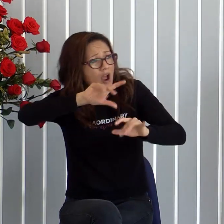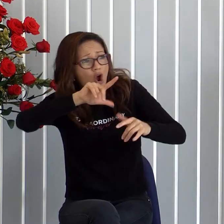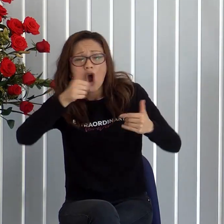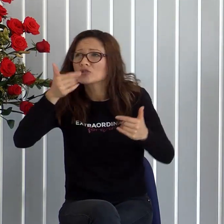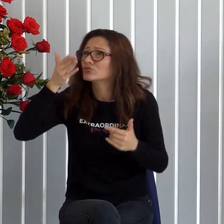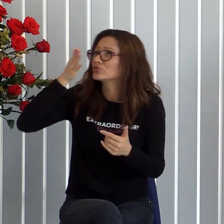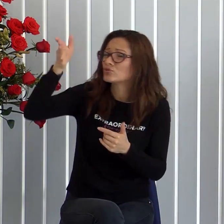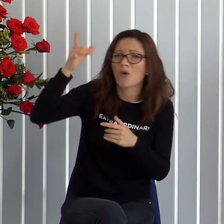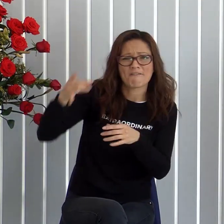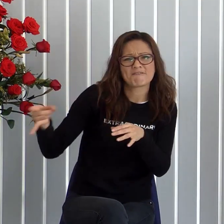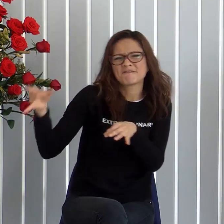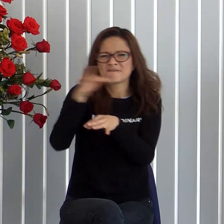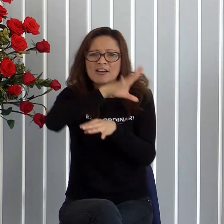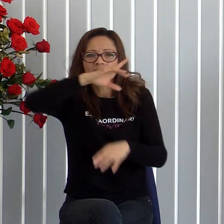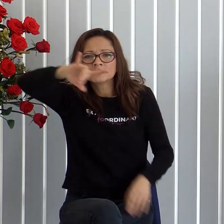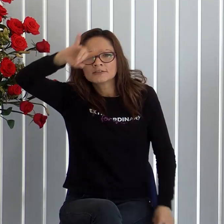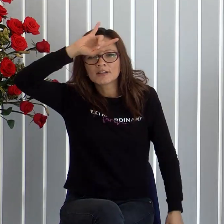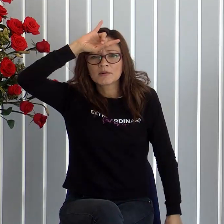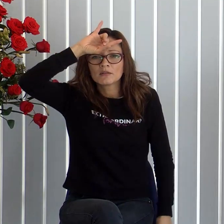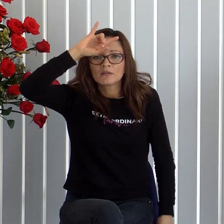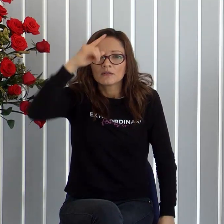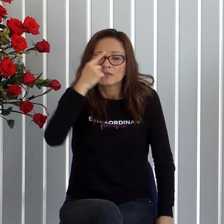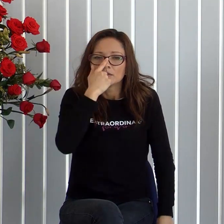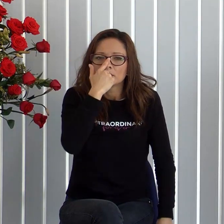tú venciste al enemigo,